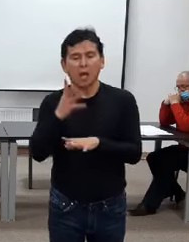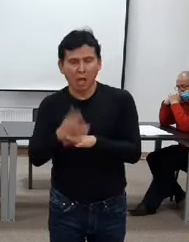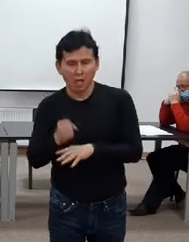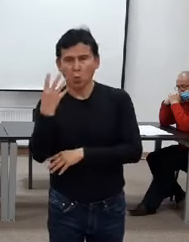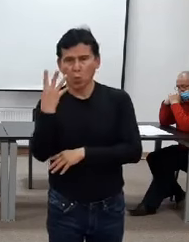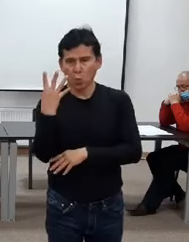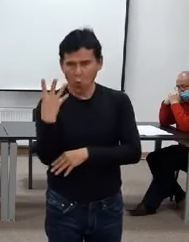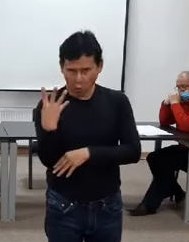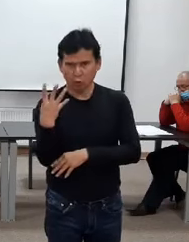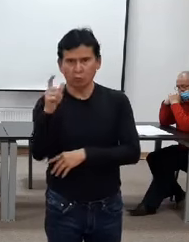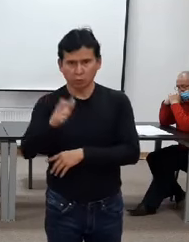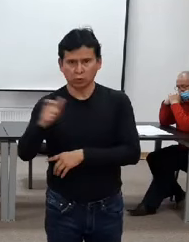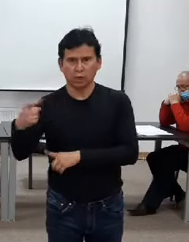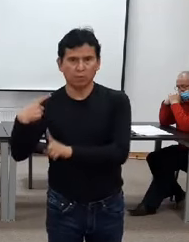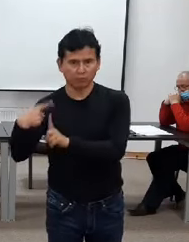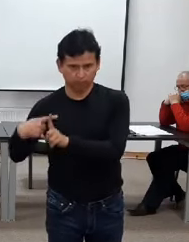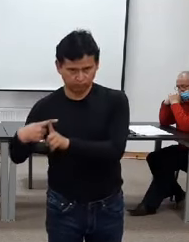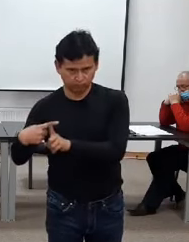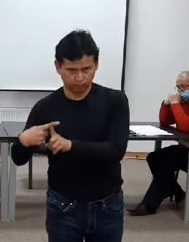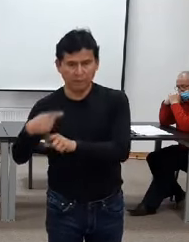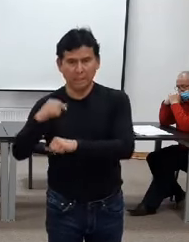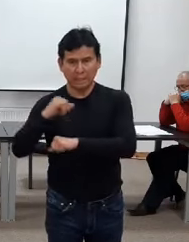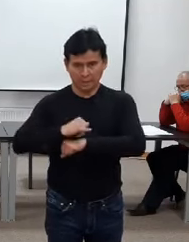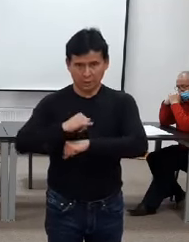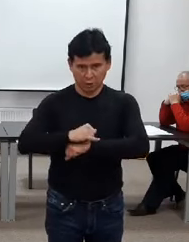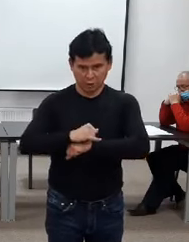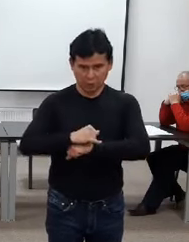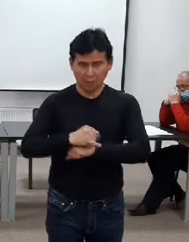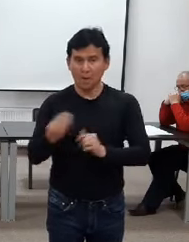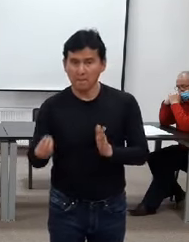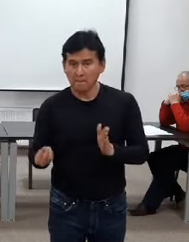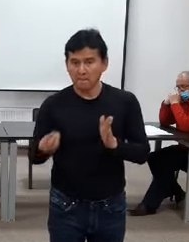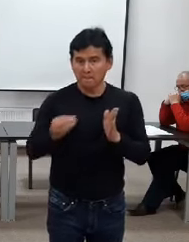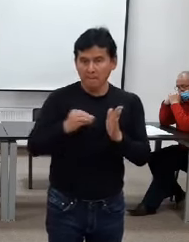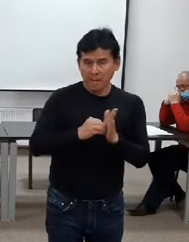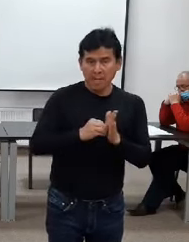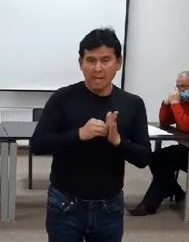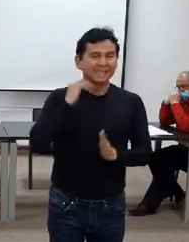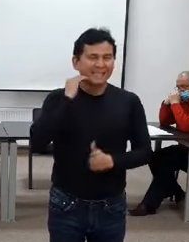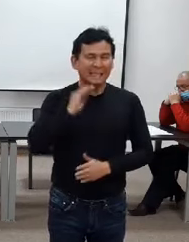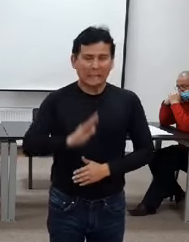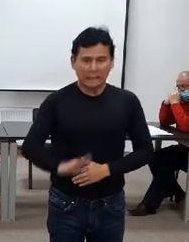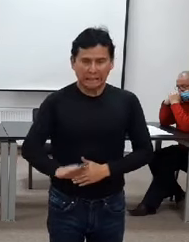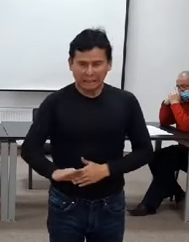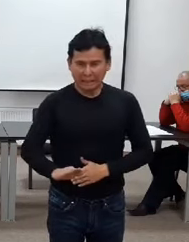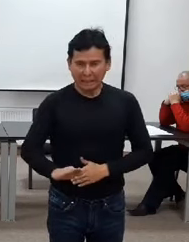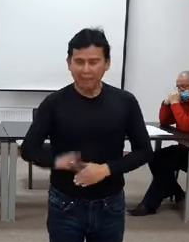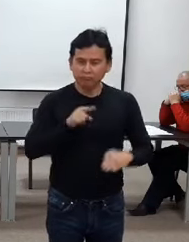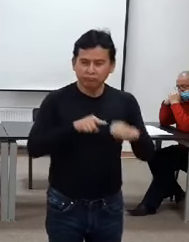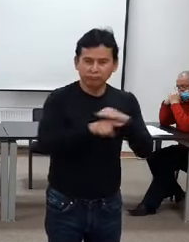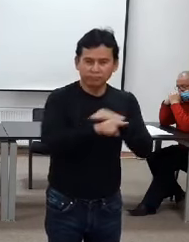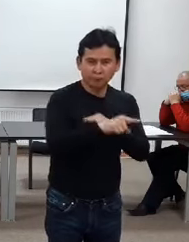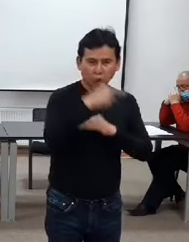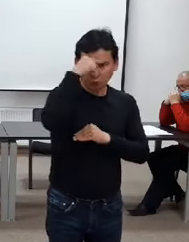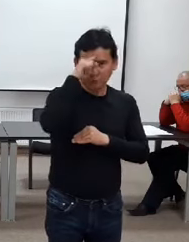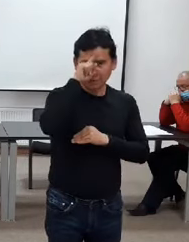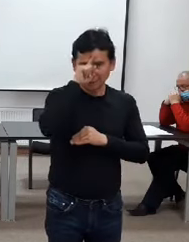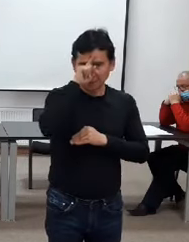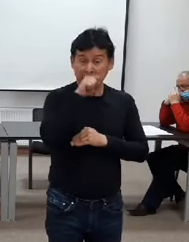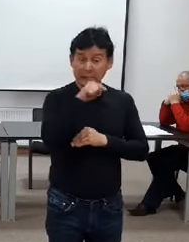cuatro casos activos en la región de Aysén, más la menor que se encuentra hospitalizada y